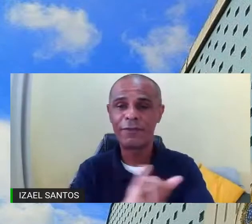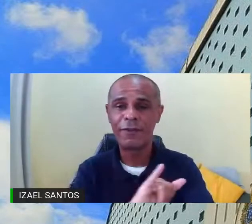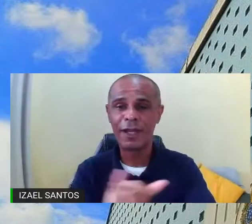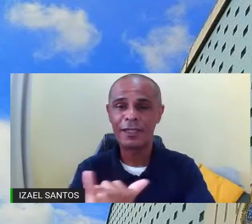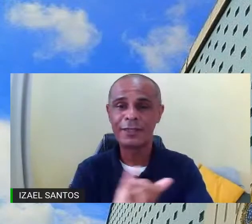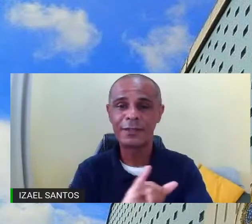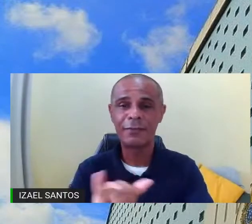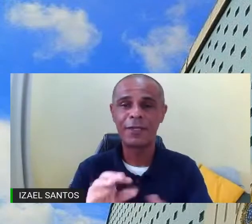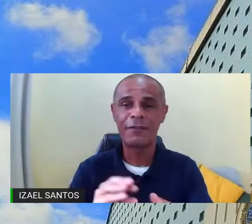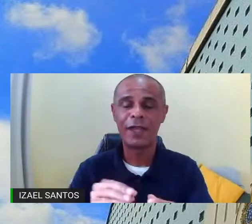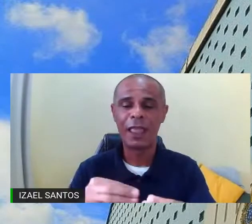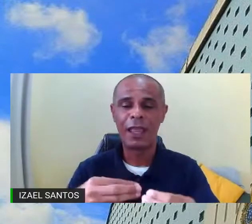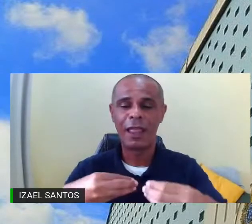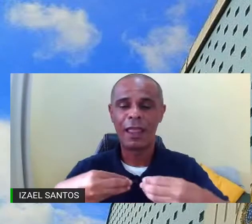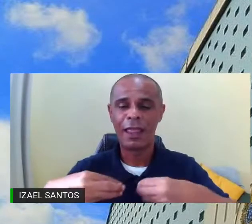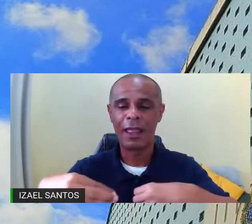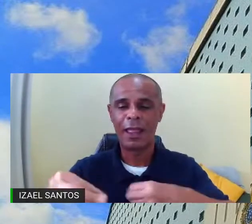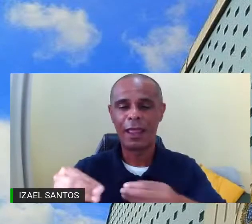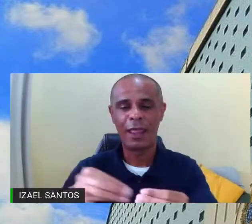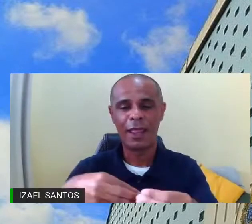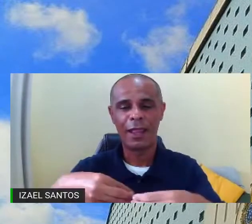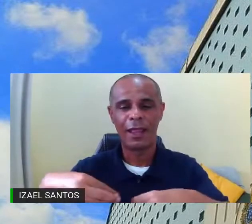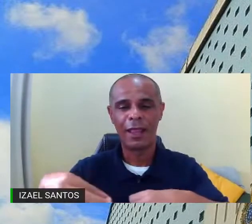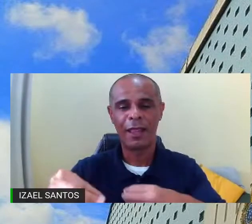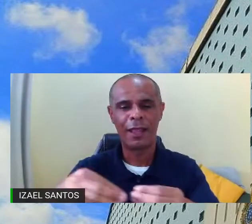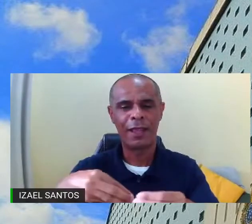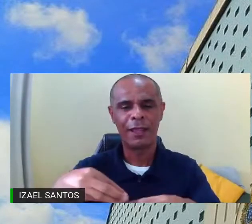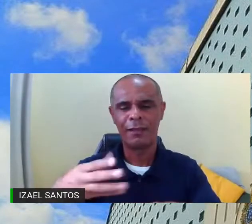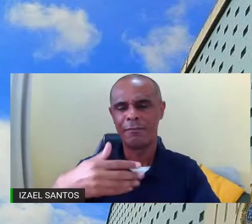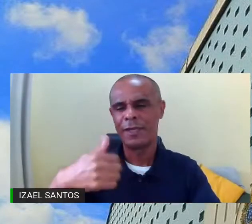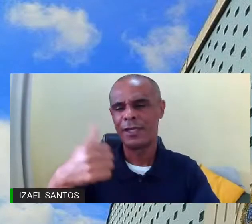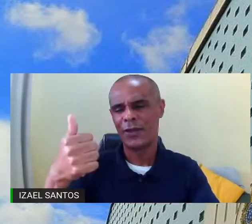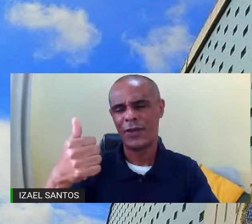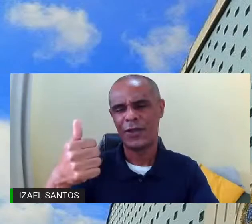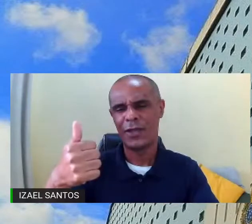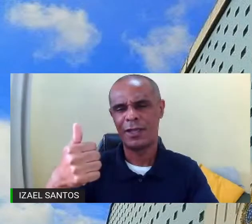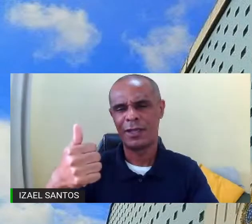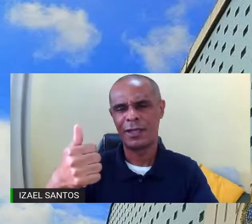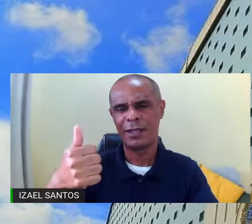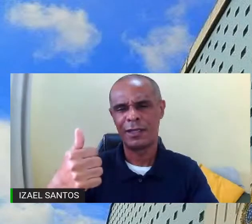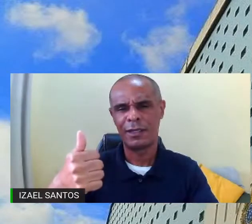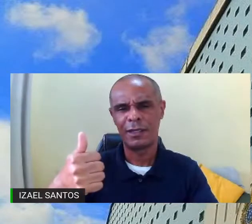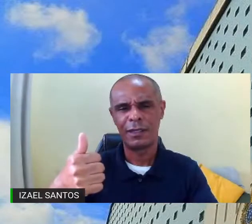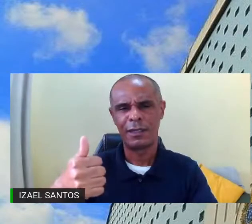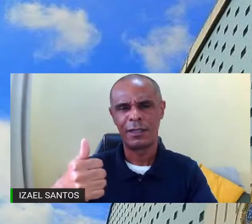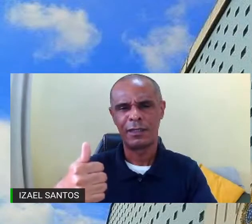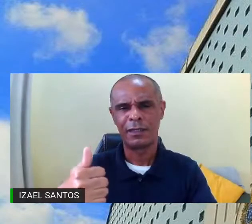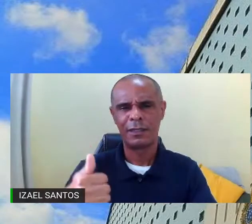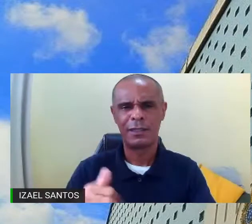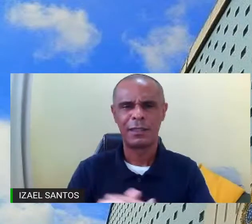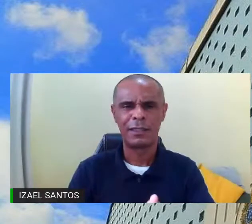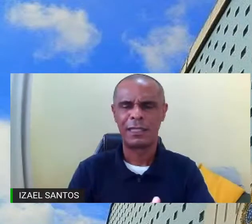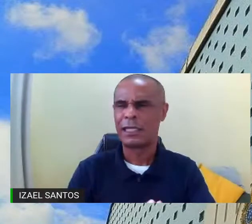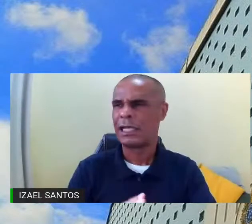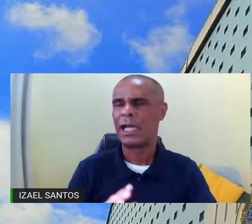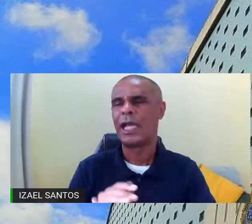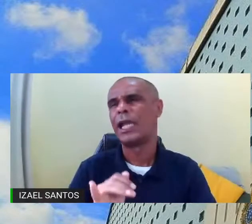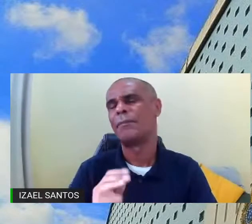flexibilização, que é mais palatável, ser flexível, quer dizer, não ser rígido, não ser autoritário, não ser